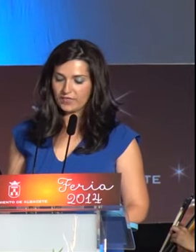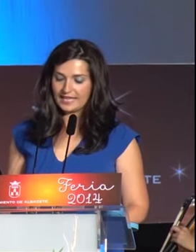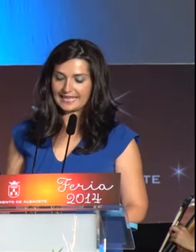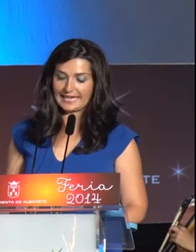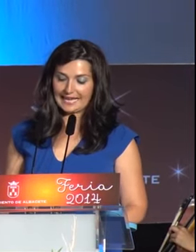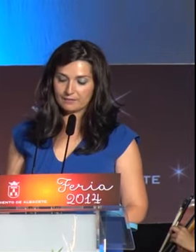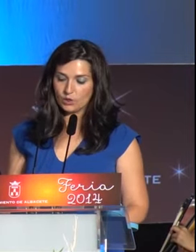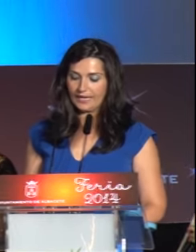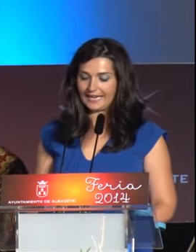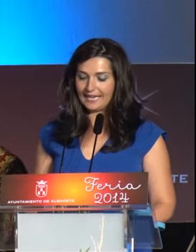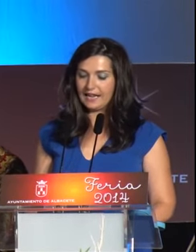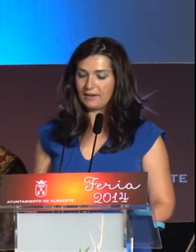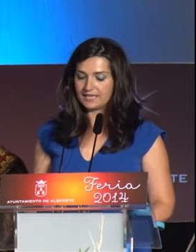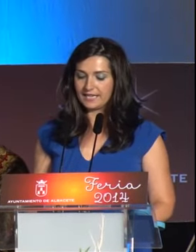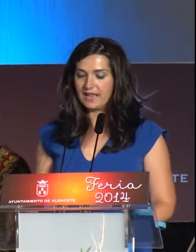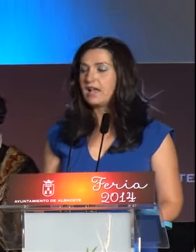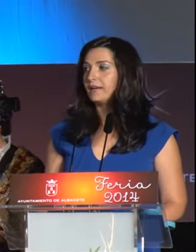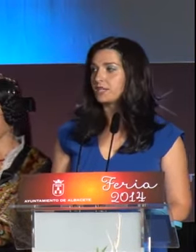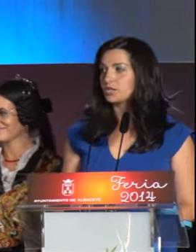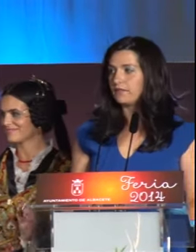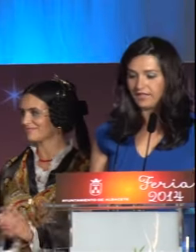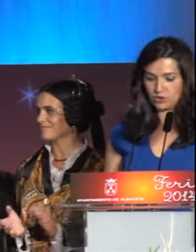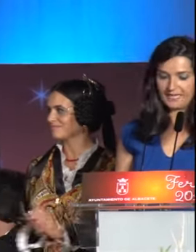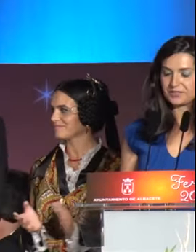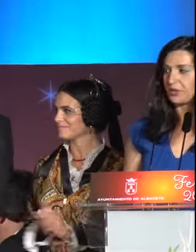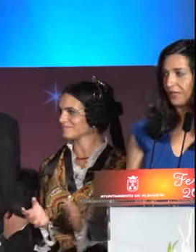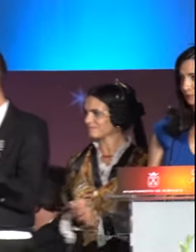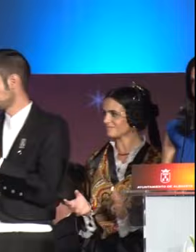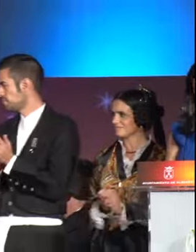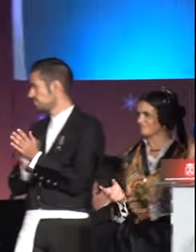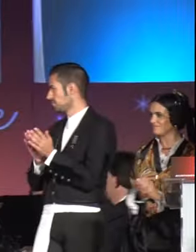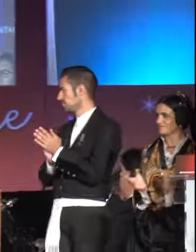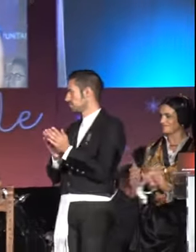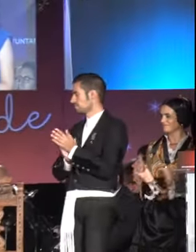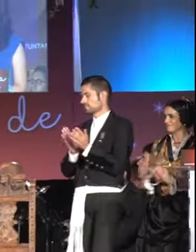Soriano Sáez y de Álvaro Real Avellán, Manchegos de la Feria 2014.